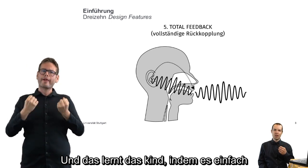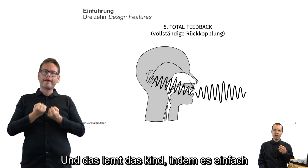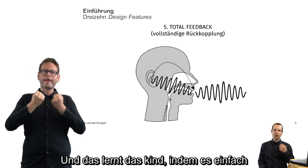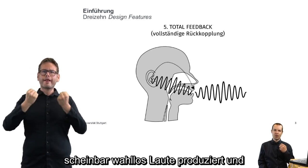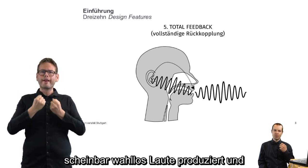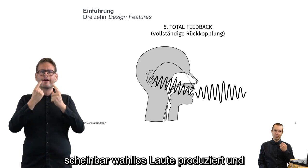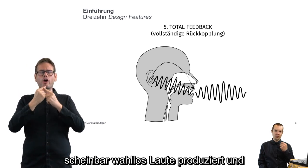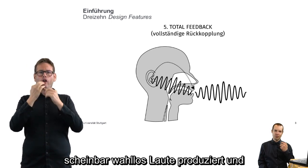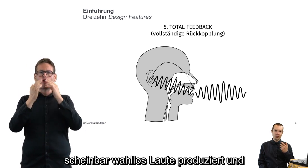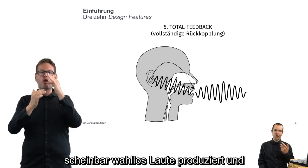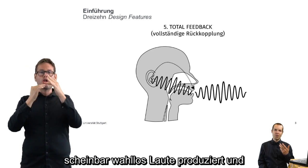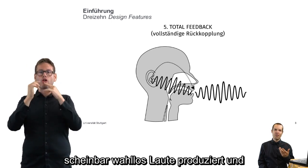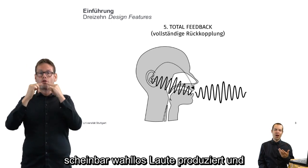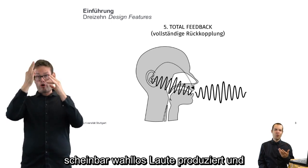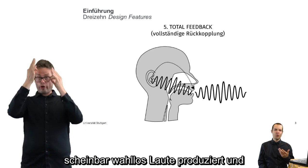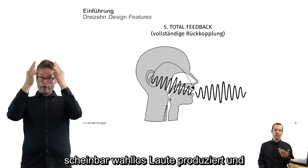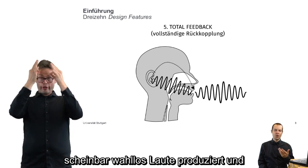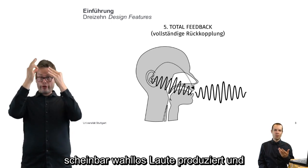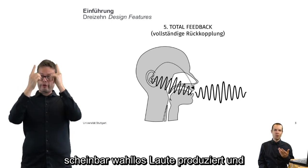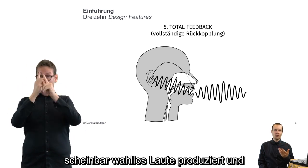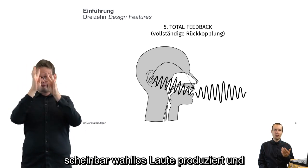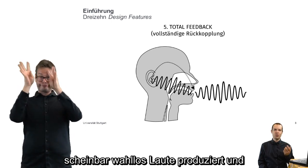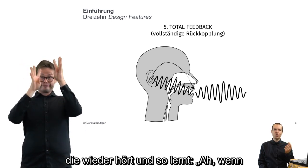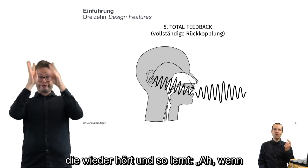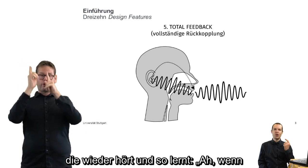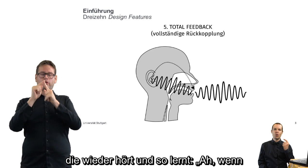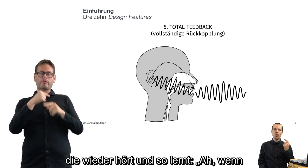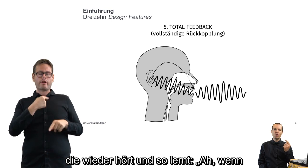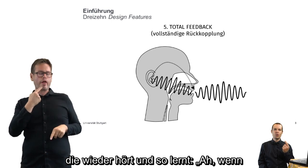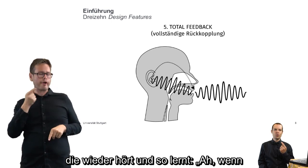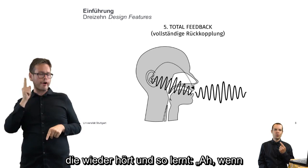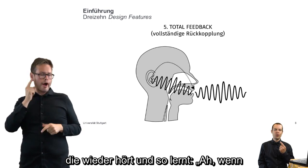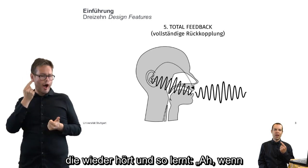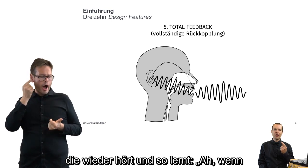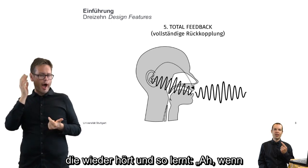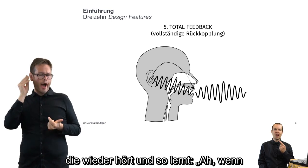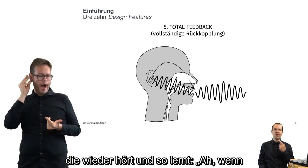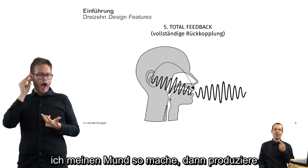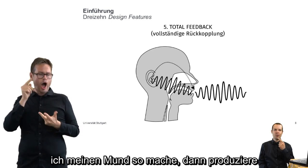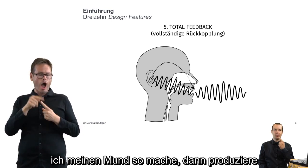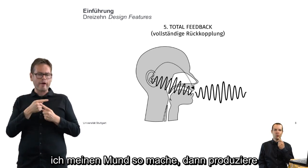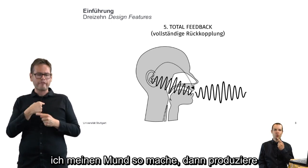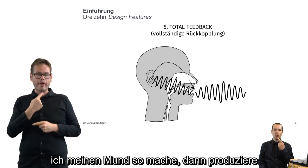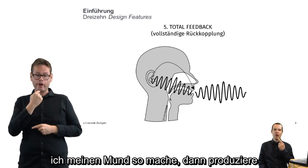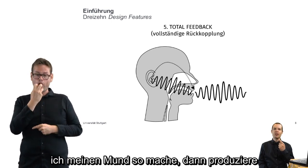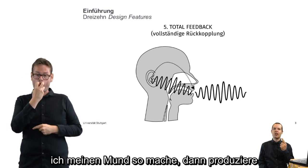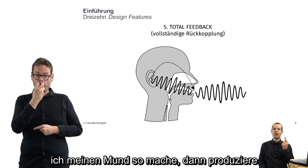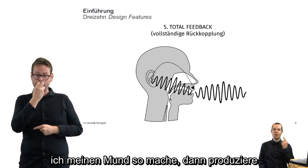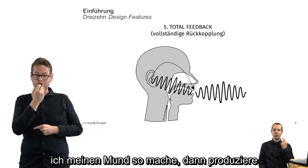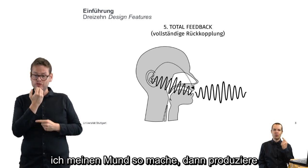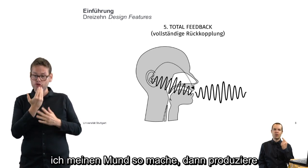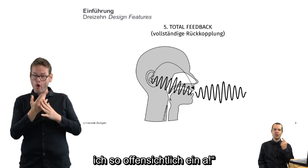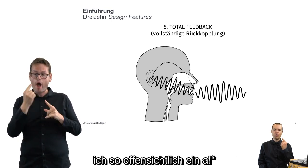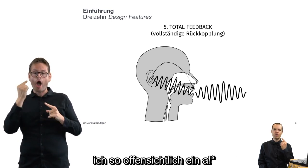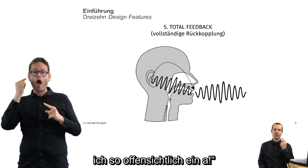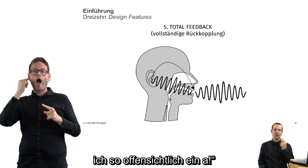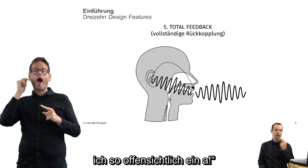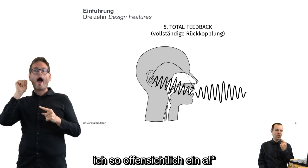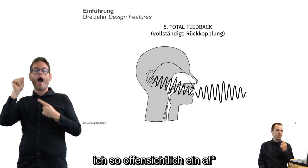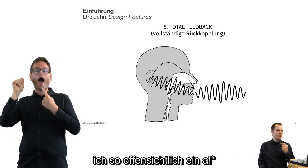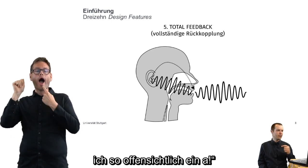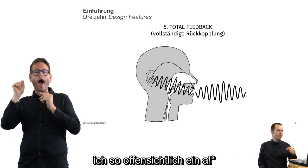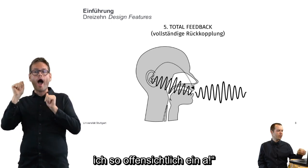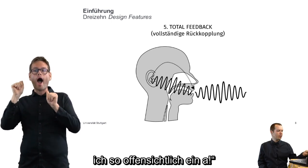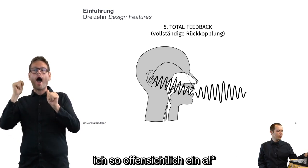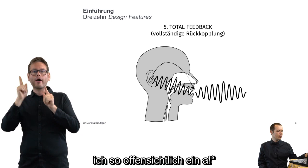Kind, in dem es einfach scheinbar wahllos Laute produziert und die wieder hört und so lernt, ah, wenn ich meinen Mund so mache, dann produziere ich offensichtlich